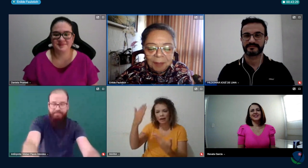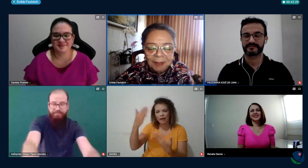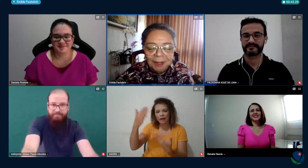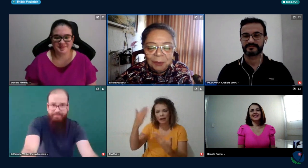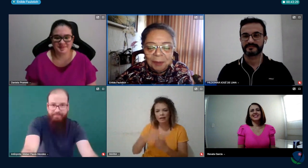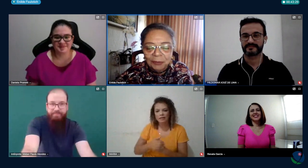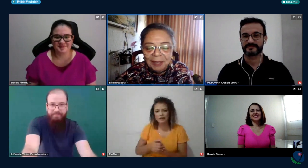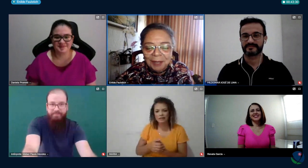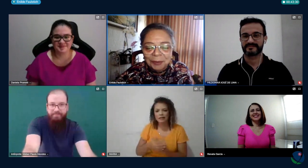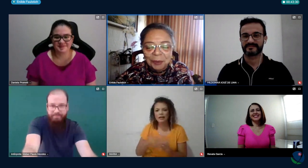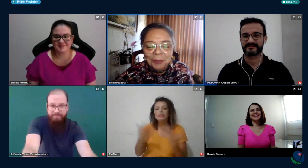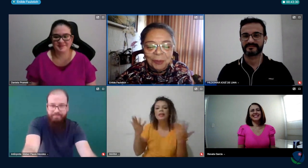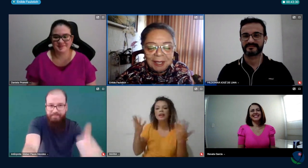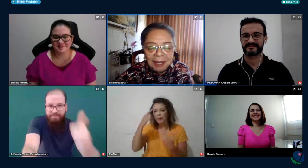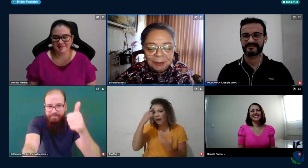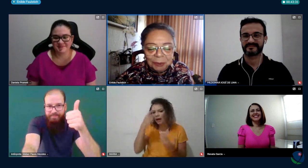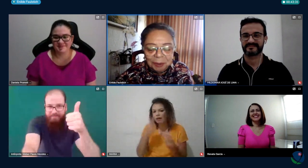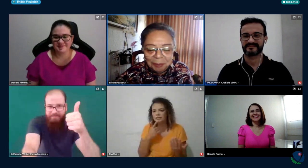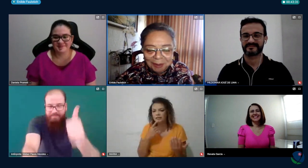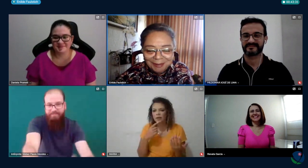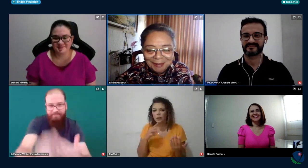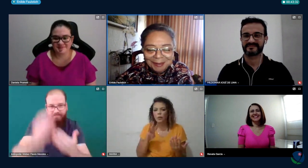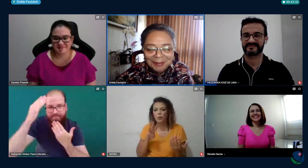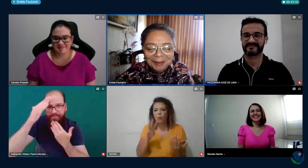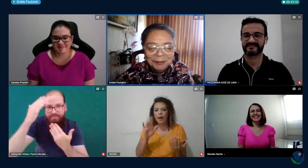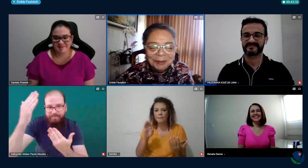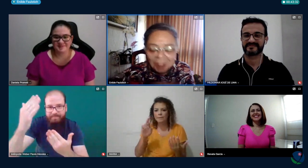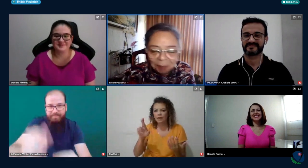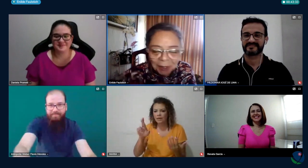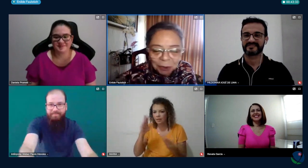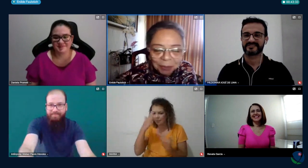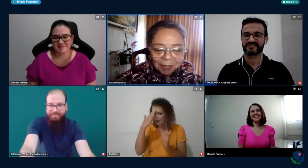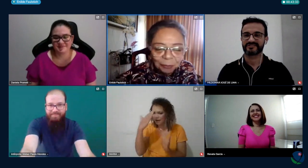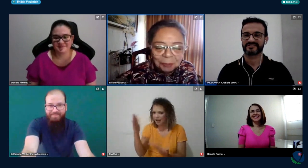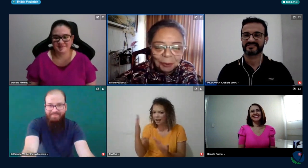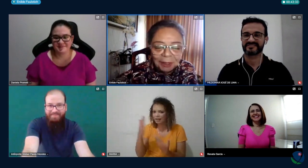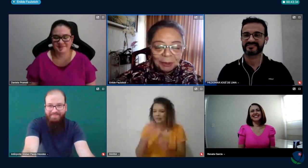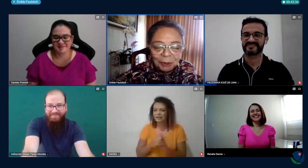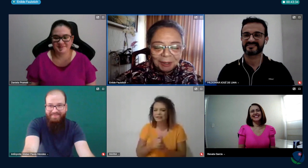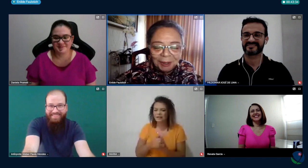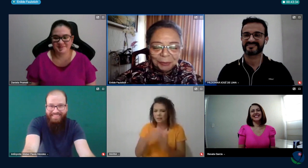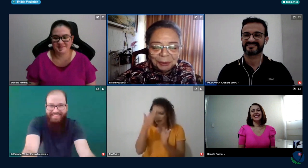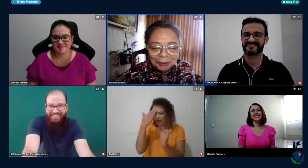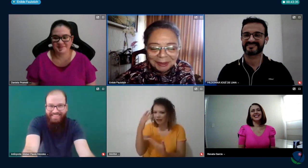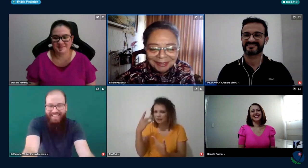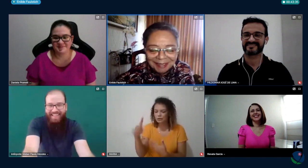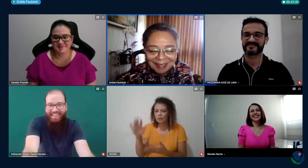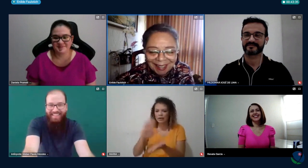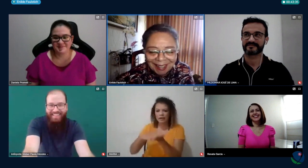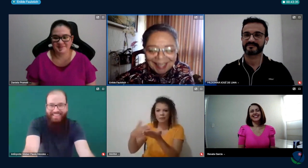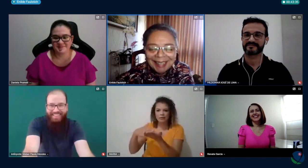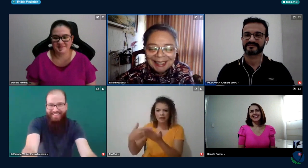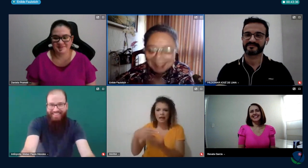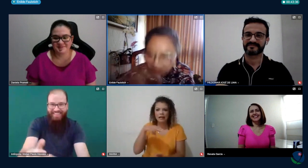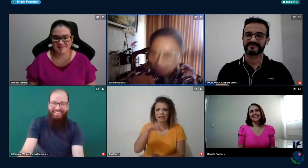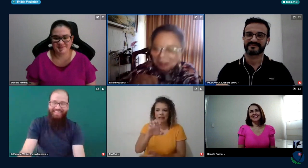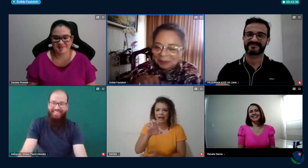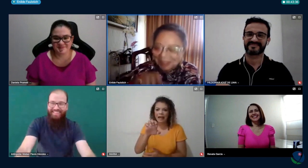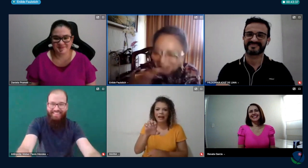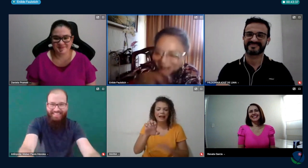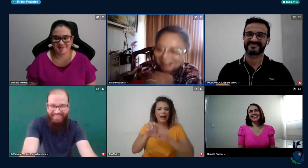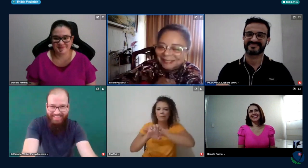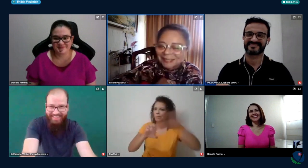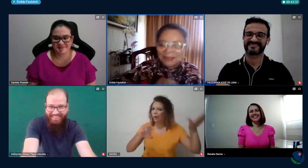É o Weber, né? O Weber Flávio. Obrigado, Weber. De repente o Né foi embora, adorei, viu? Nada